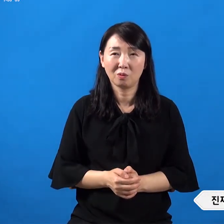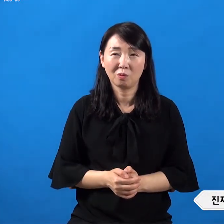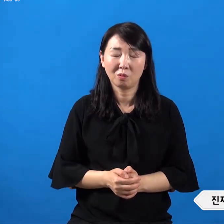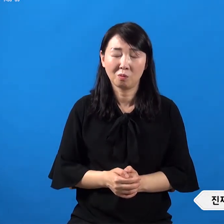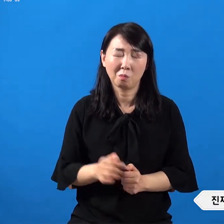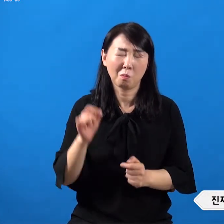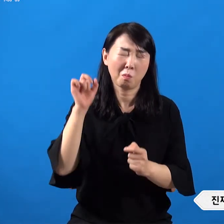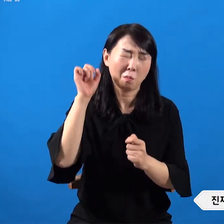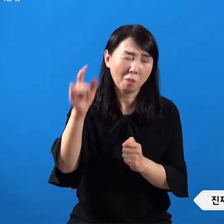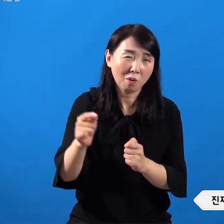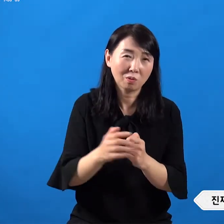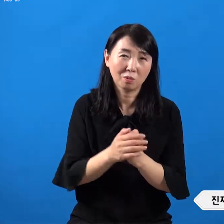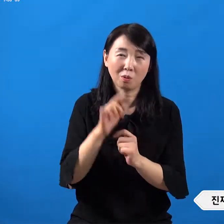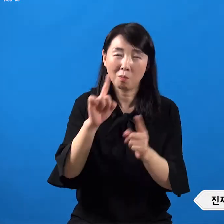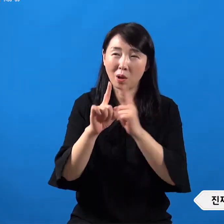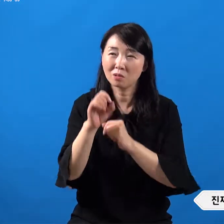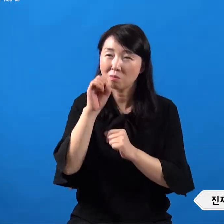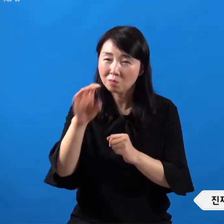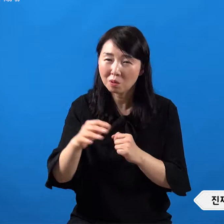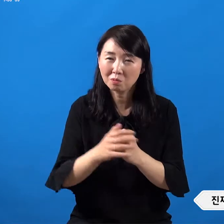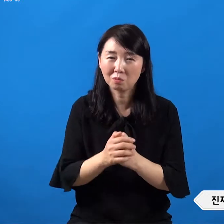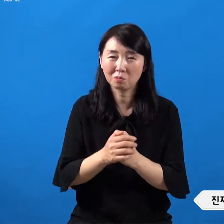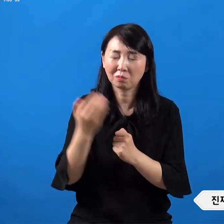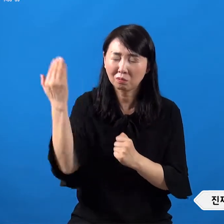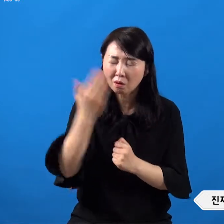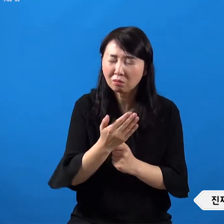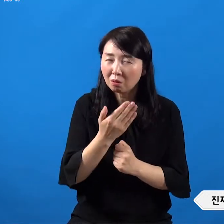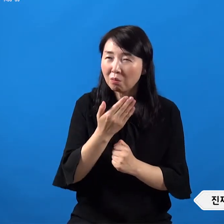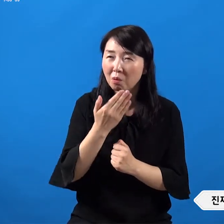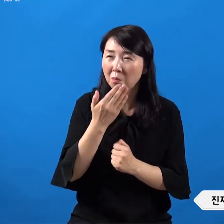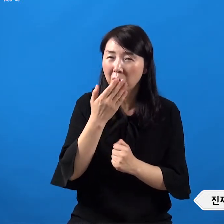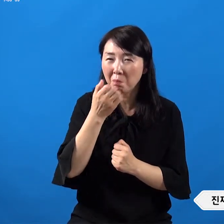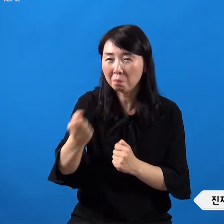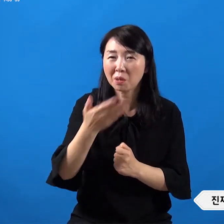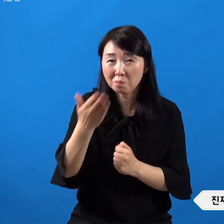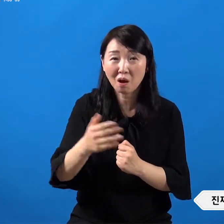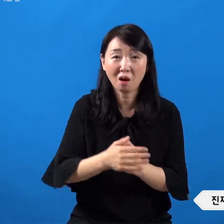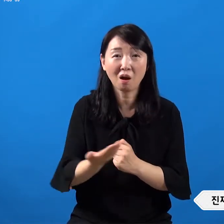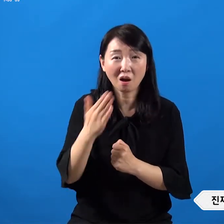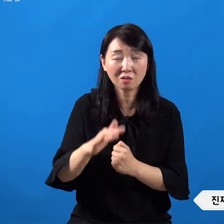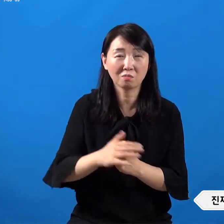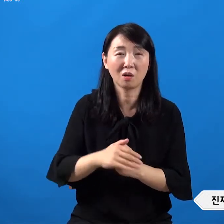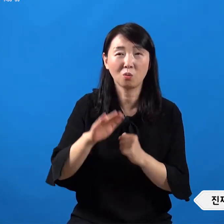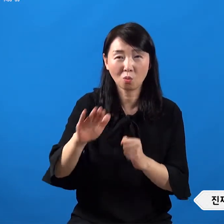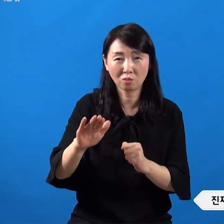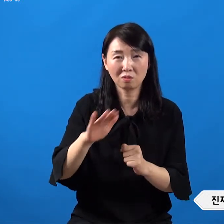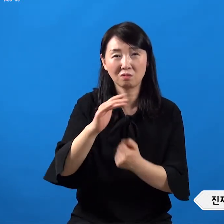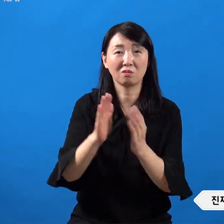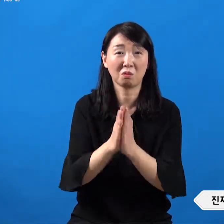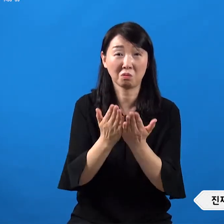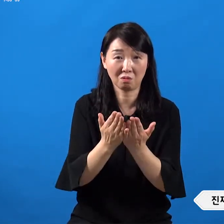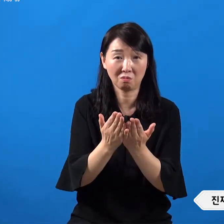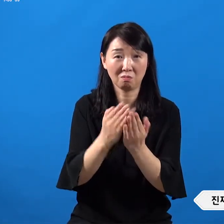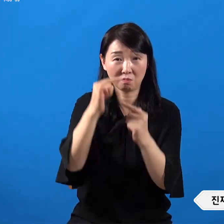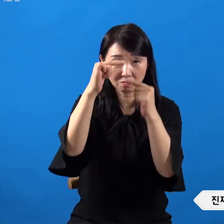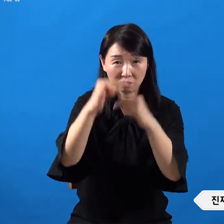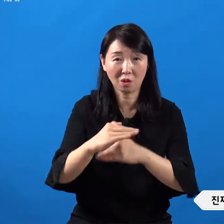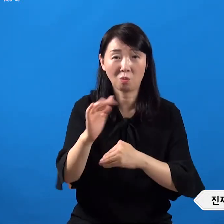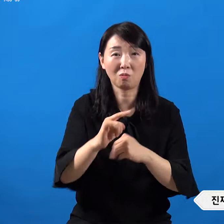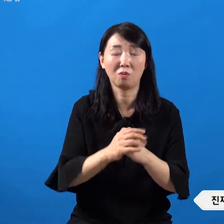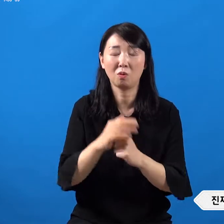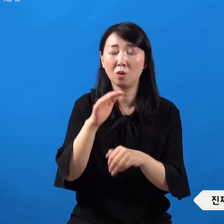말씀하셔서 깨끗게 하실 수 있는 말씀의 하나님, 그 하나님이신 예수님께서 오늘 성경은 이렇게